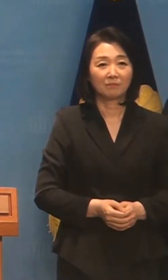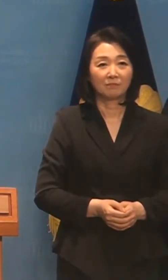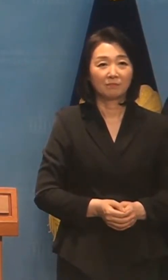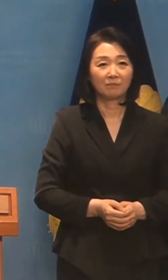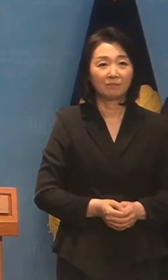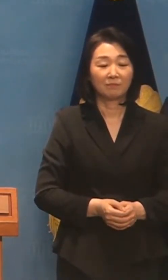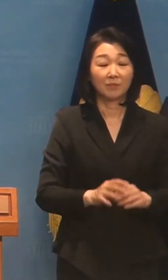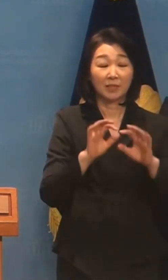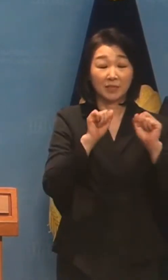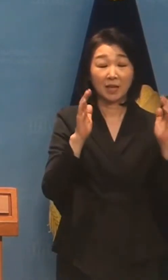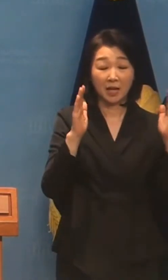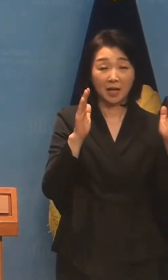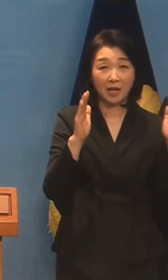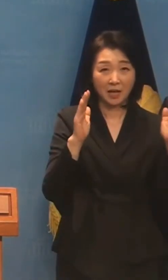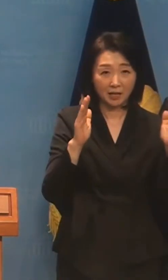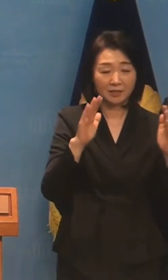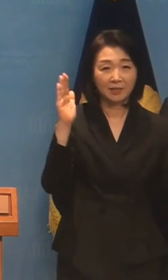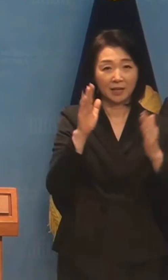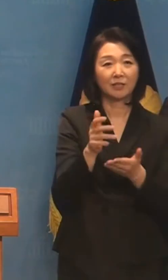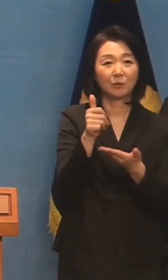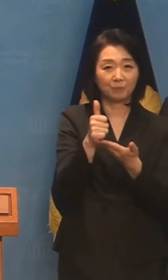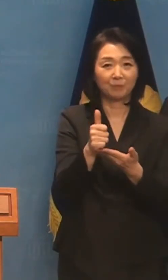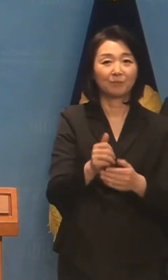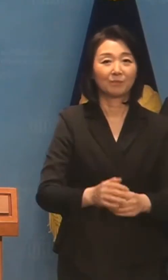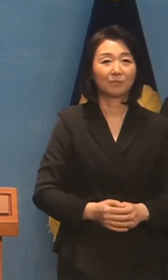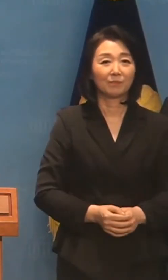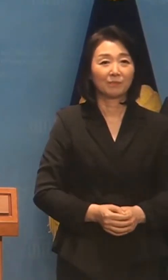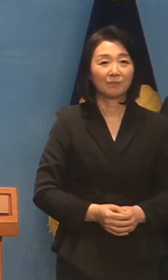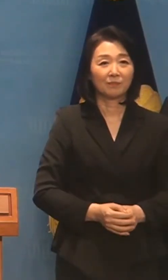홈리스야학 은hin주 학생회장님,